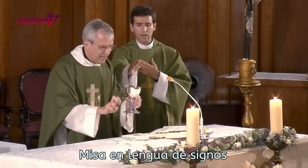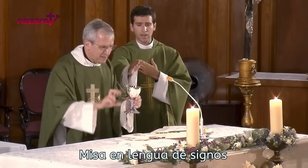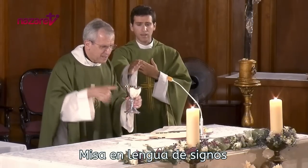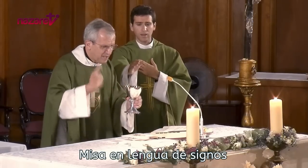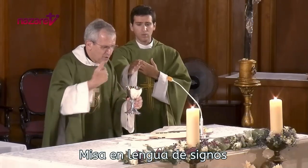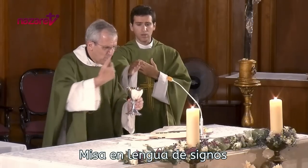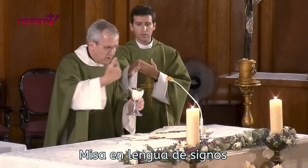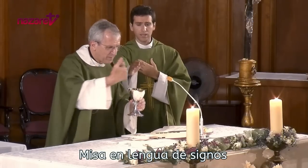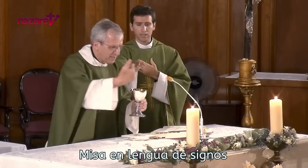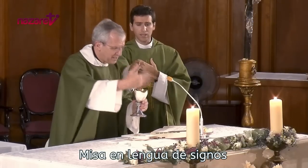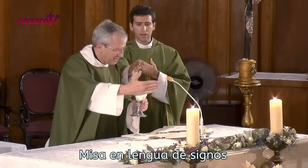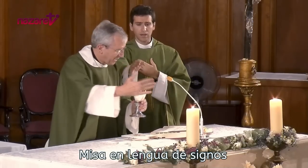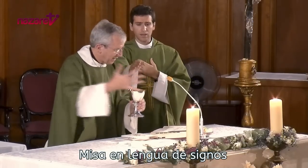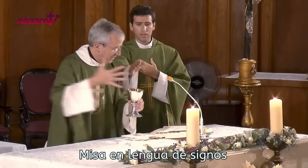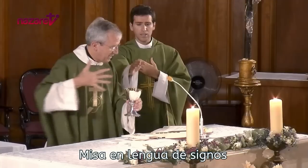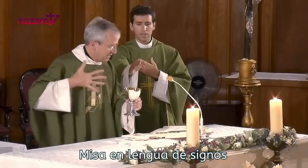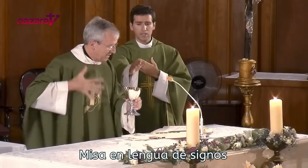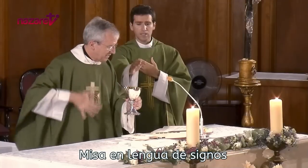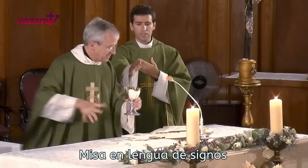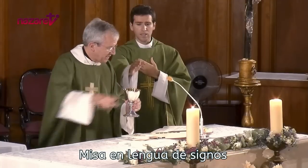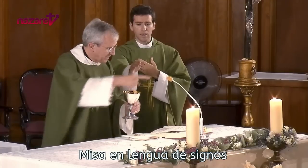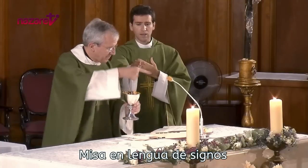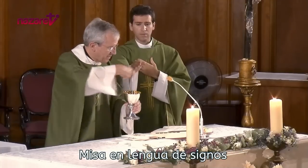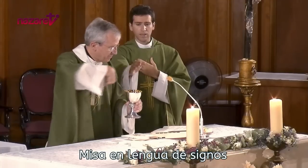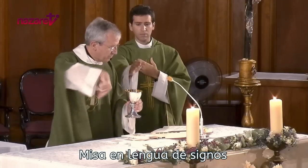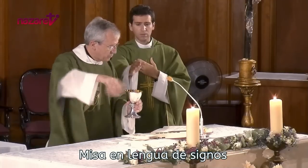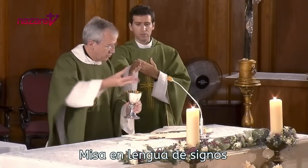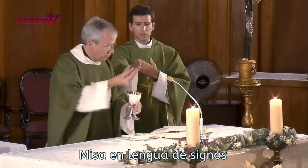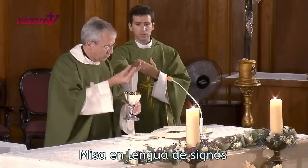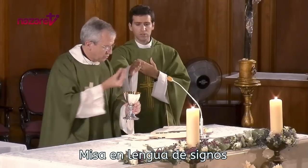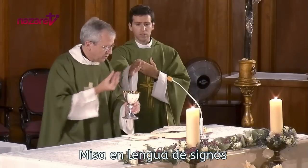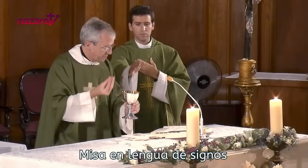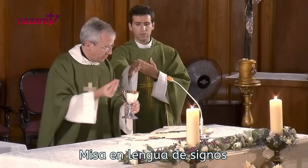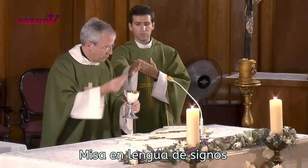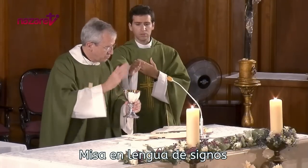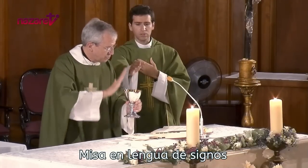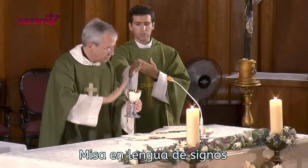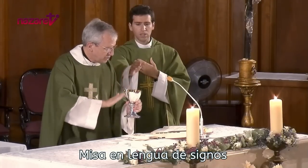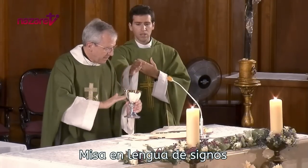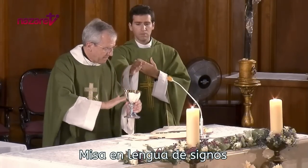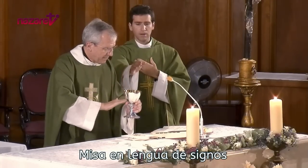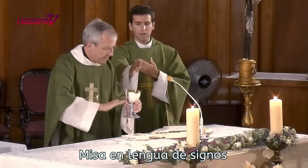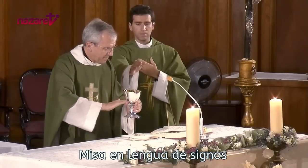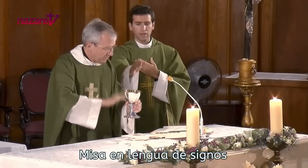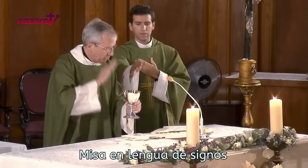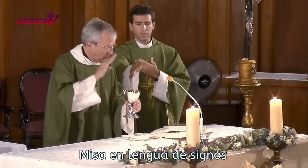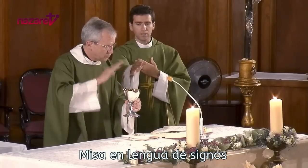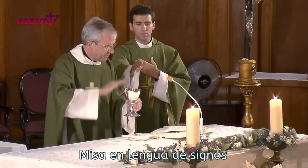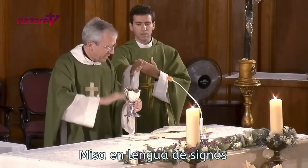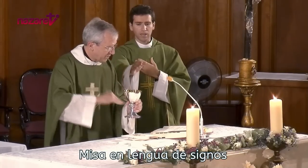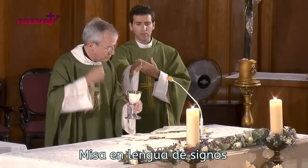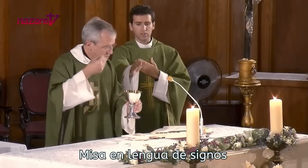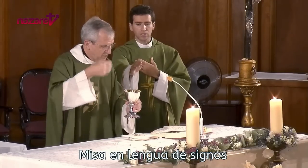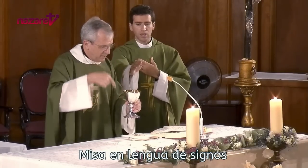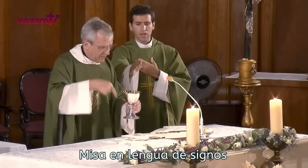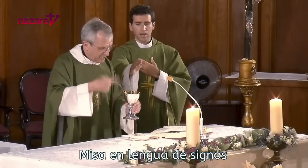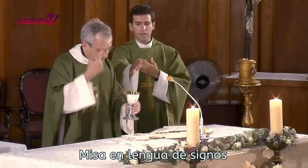alianza nueva y eterna, que será derramada por vosotros y por muchos para el perdón de los pecados. Haced